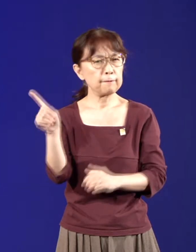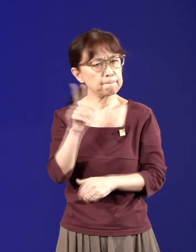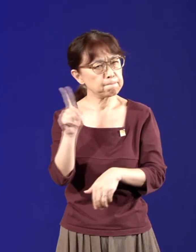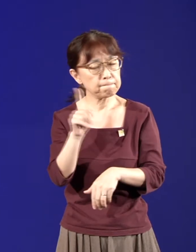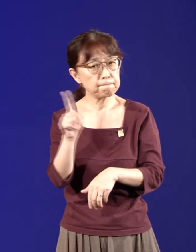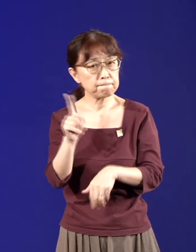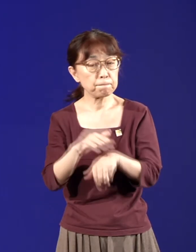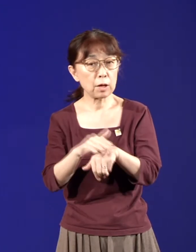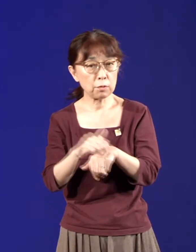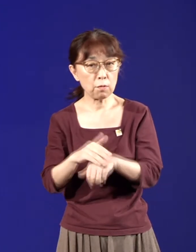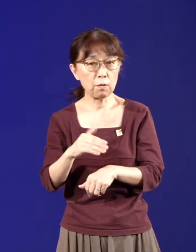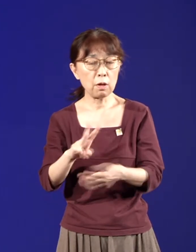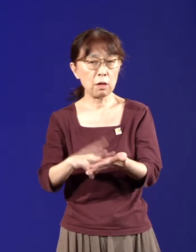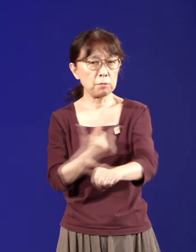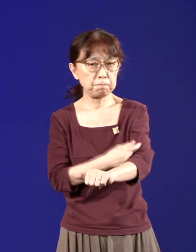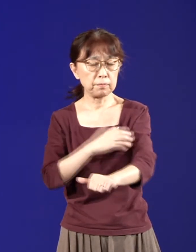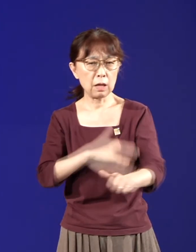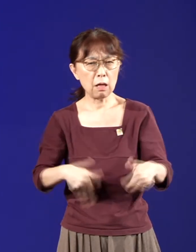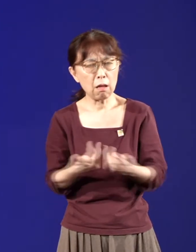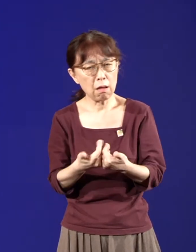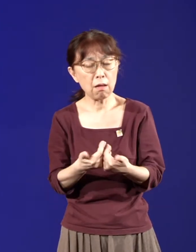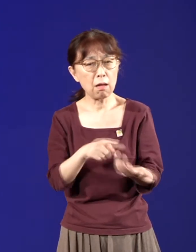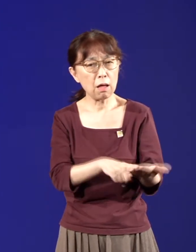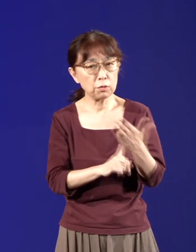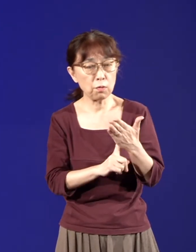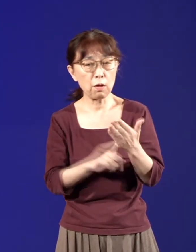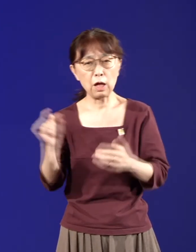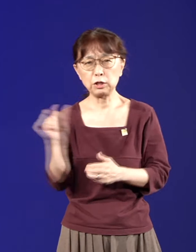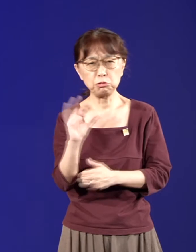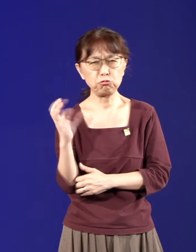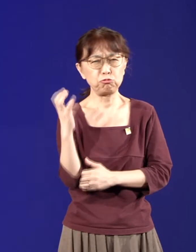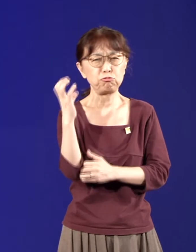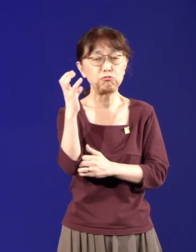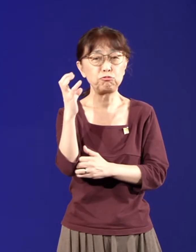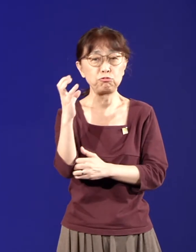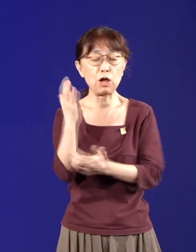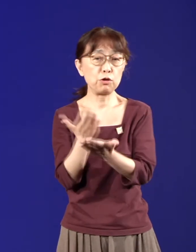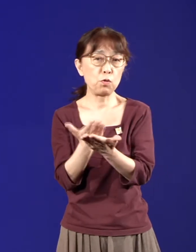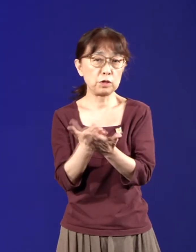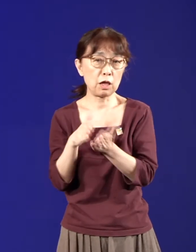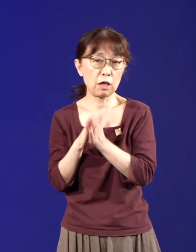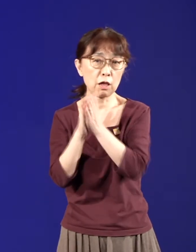ですね、副反応で救急搬送、救急要請というものもございました。